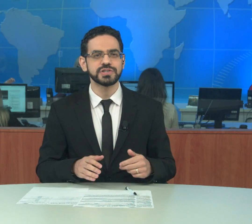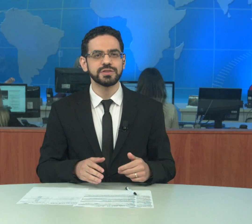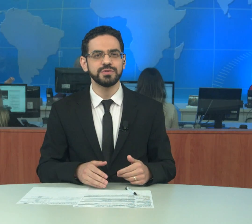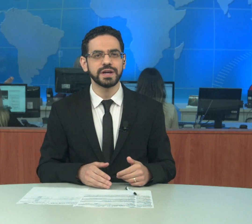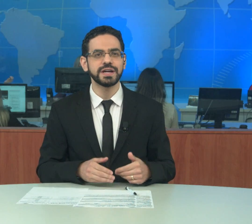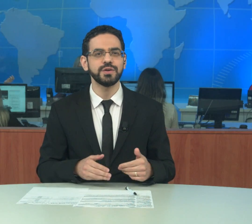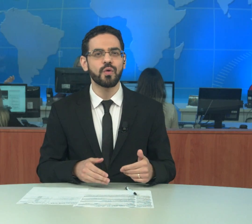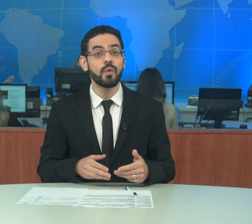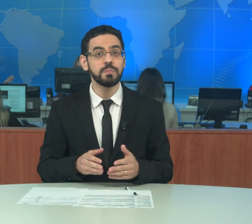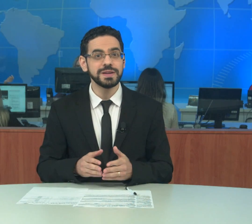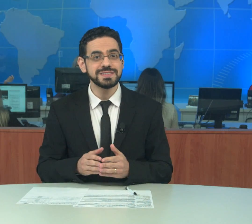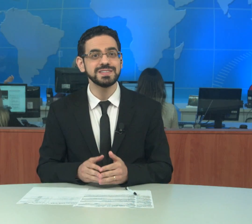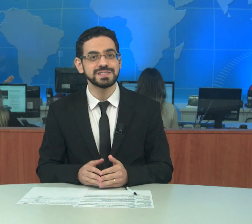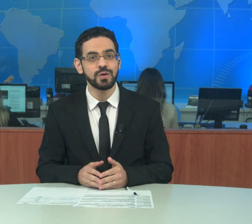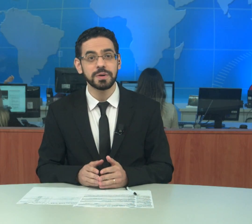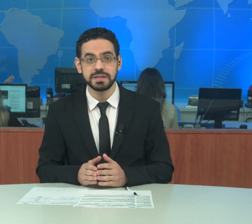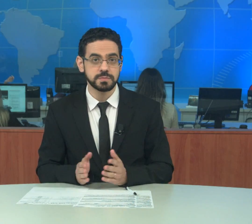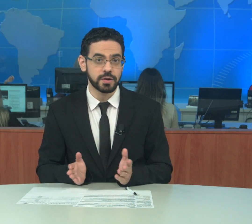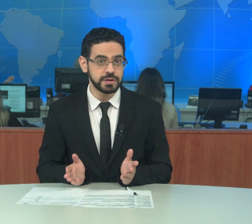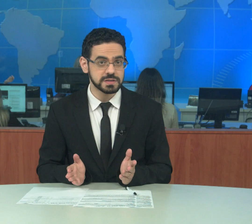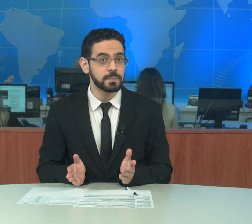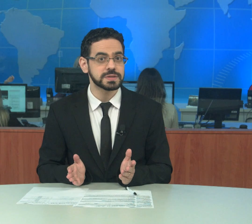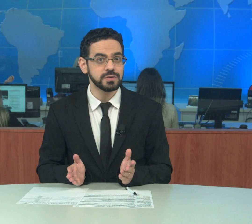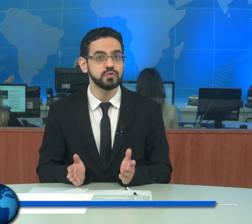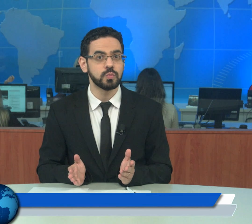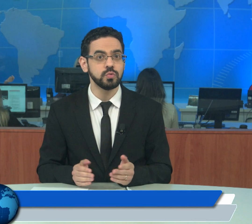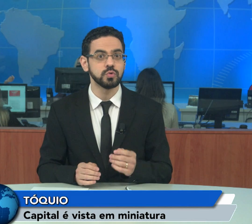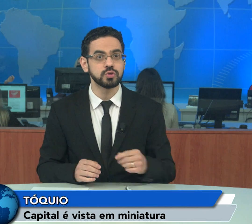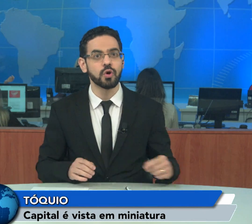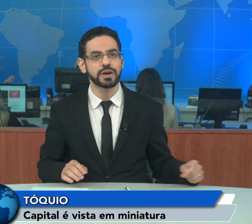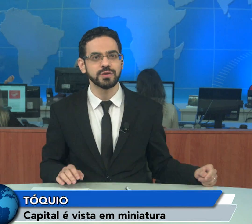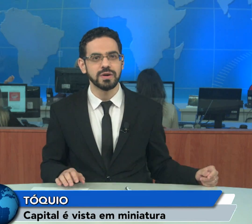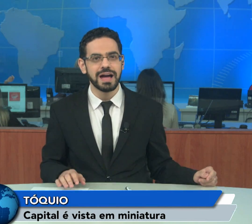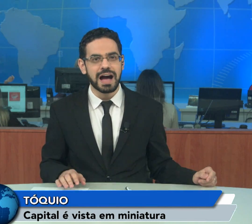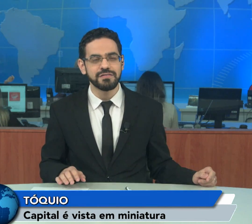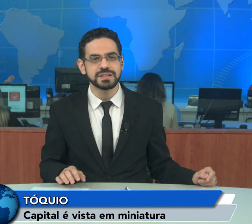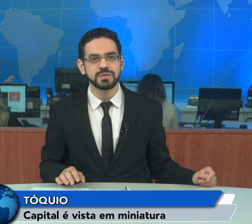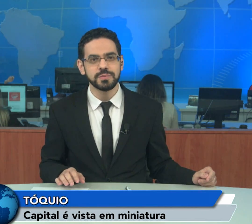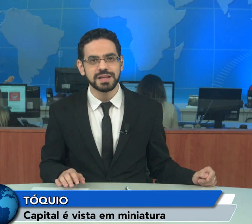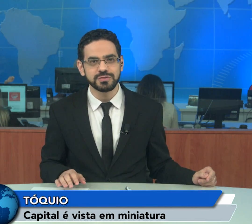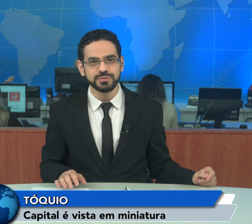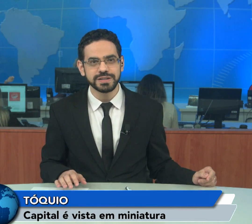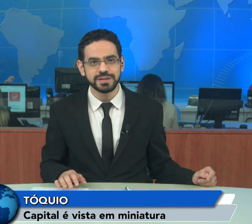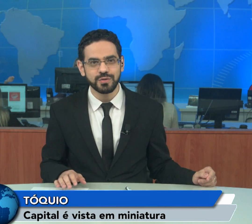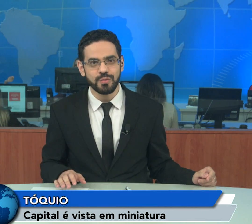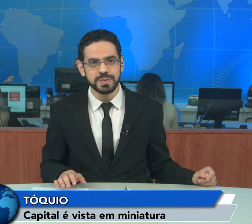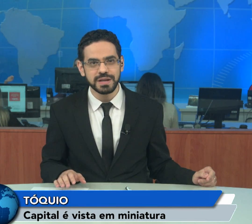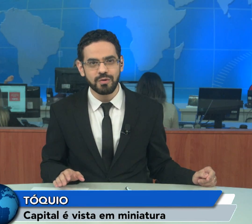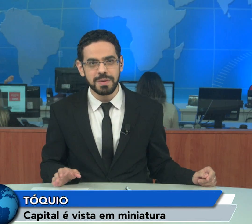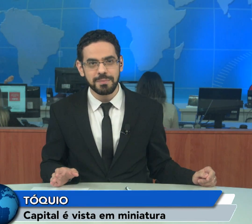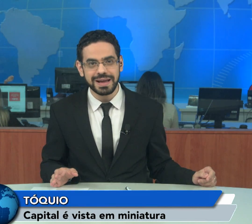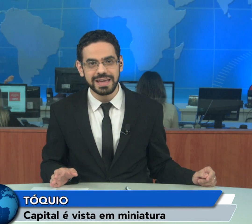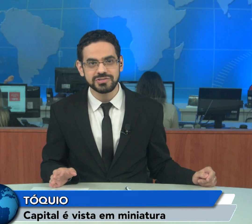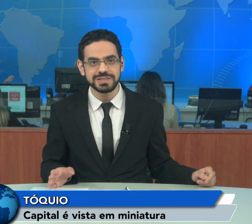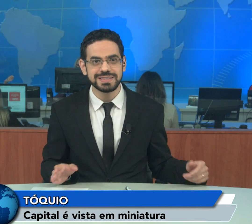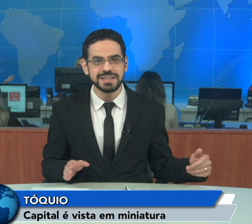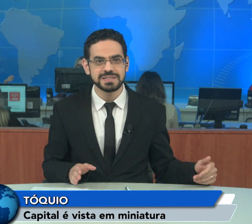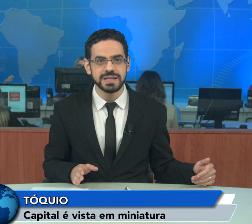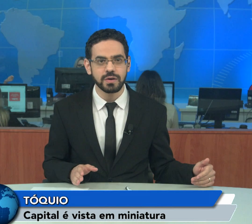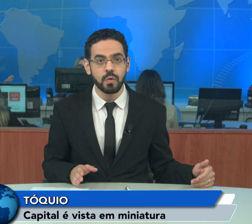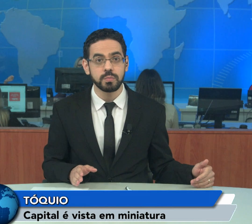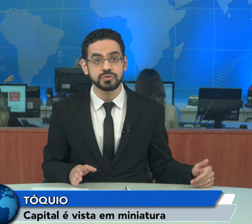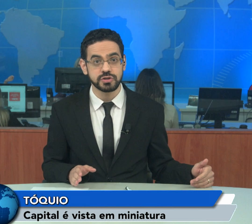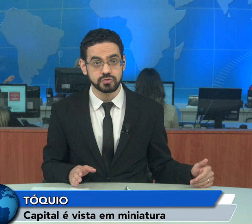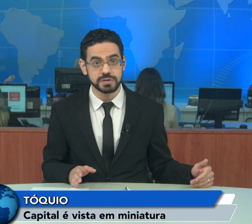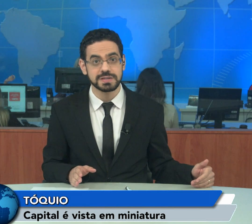Um projeto recriou com precisão uma das maiores capitais do mundo, Tóquio. A versão em miniatura, que combina uma maquete